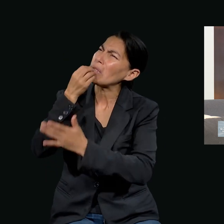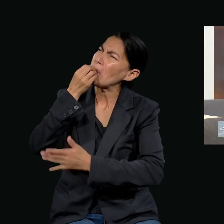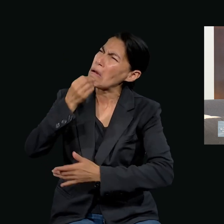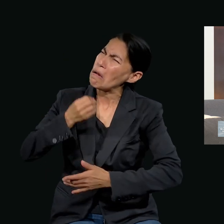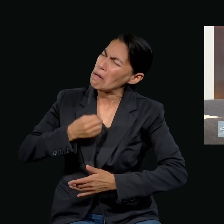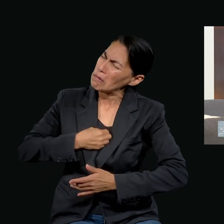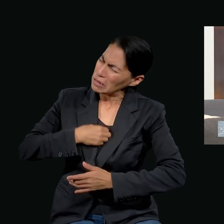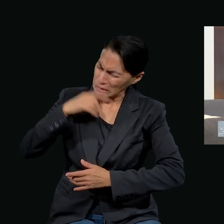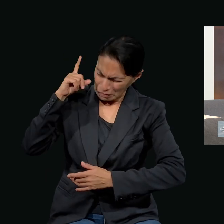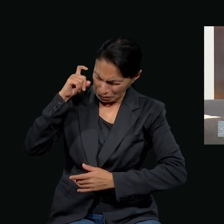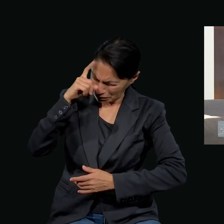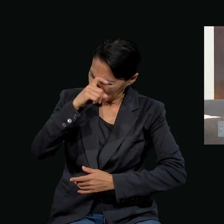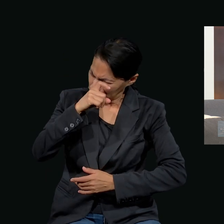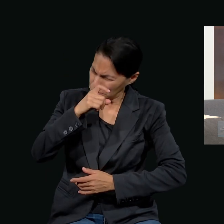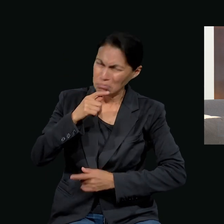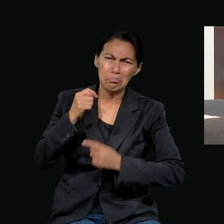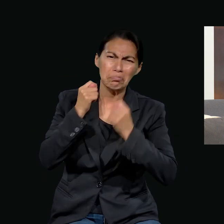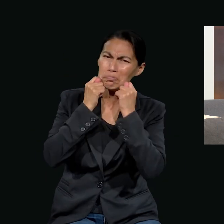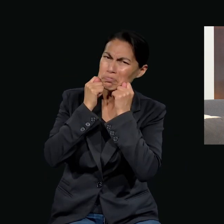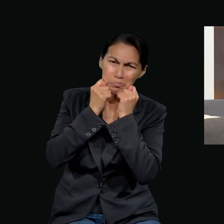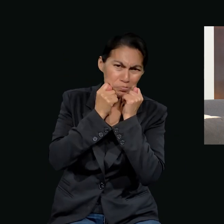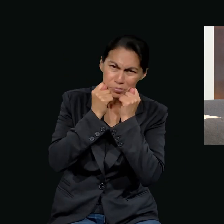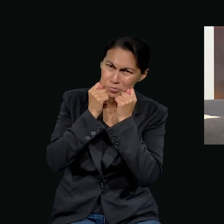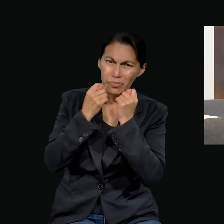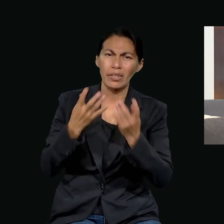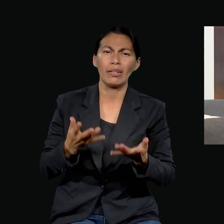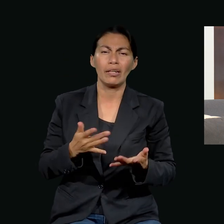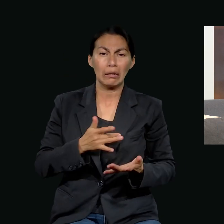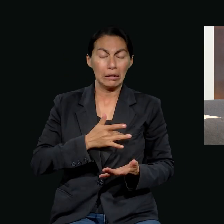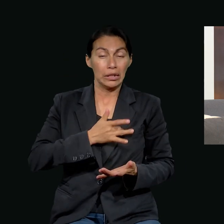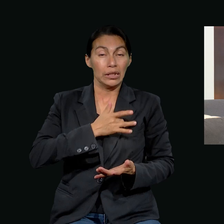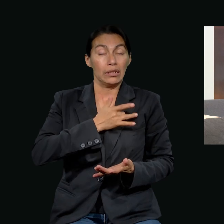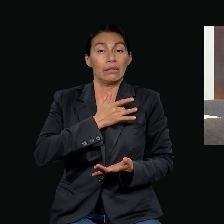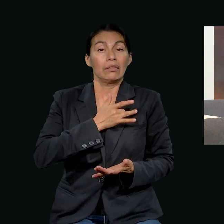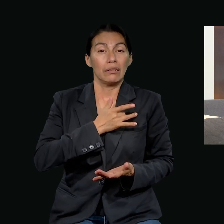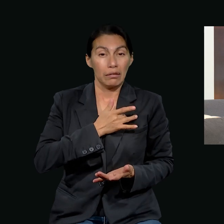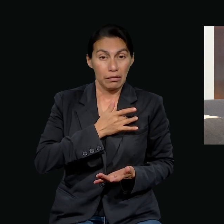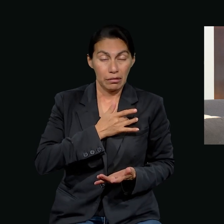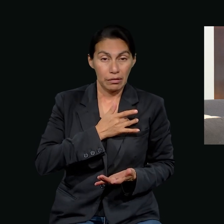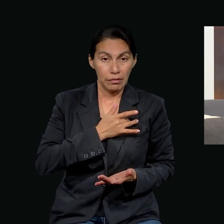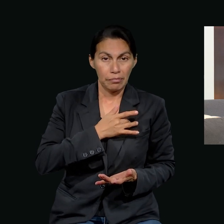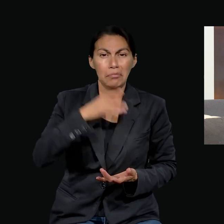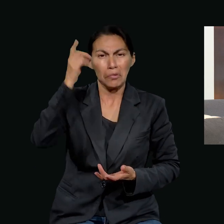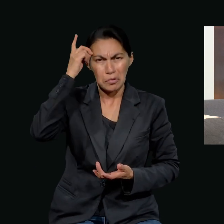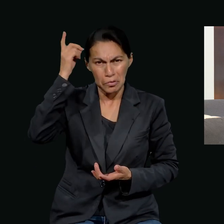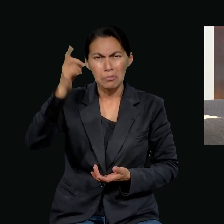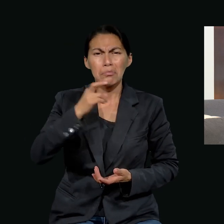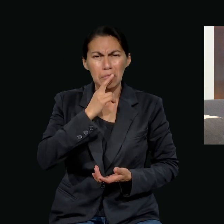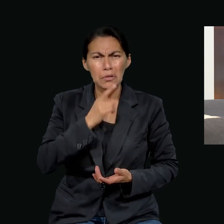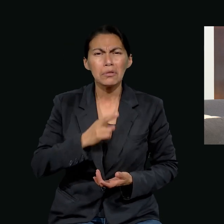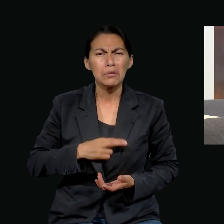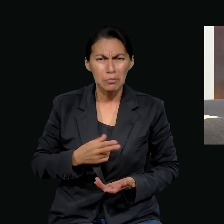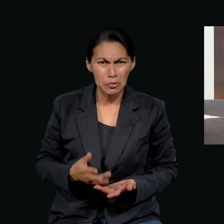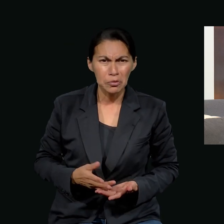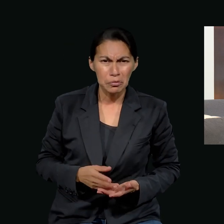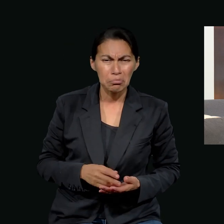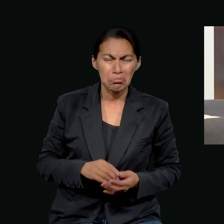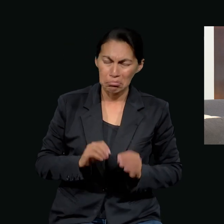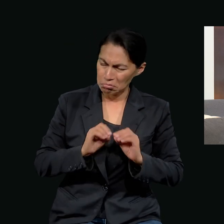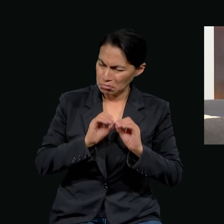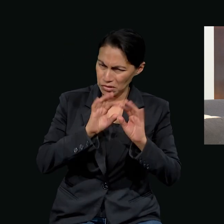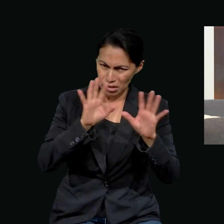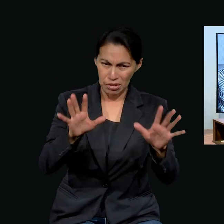aunque tenga que pagar el precio que tenga que pagar. Me salió del corazón y Dios creo que me lo ha contestado